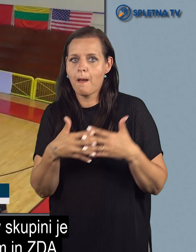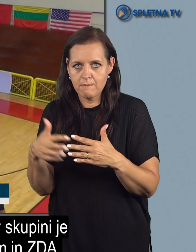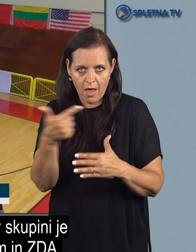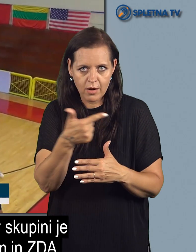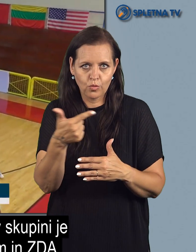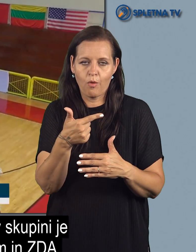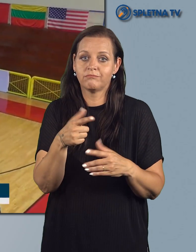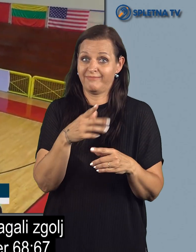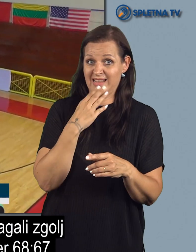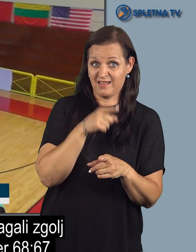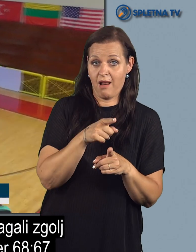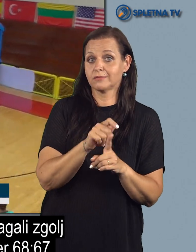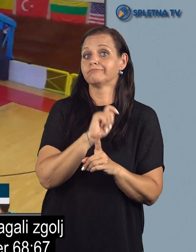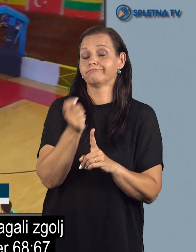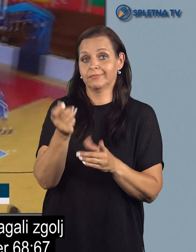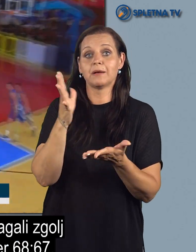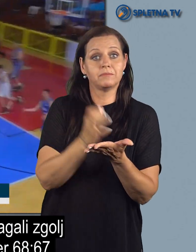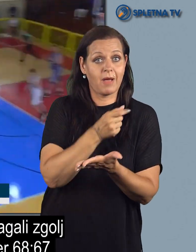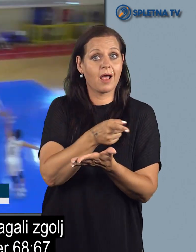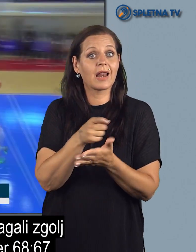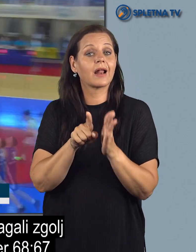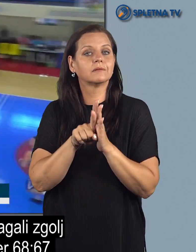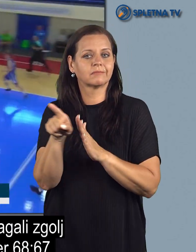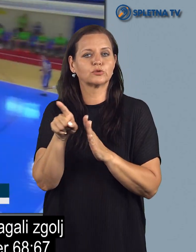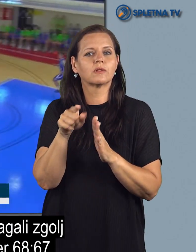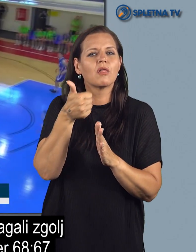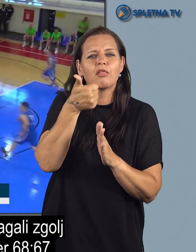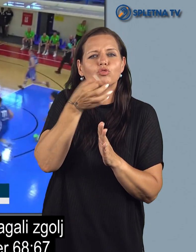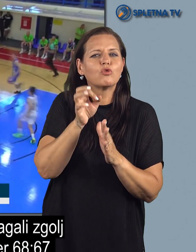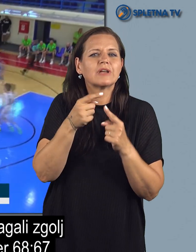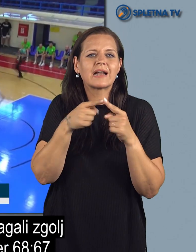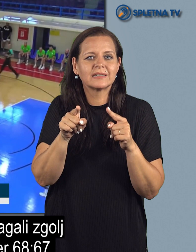so Izraelci zmagali zgolj s točko razlike, in sicer